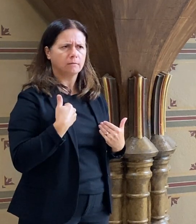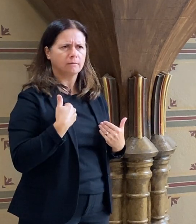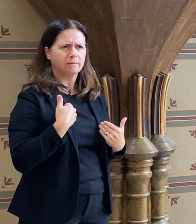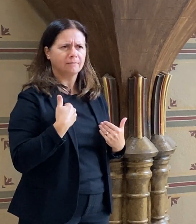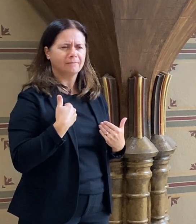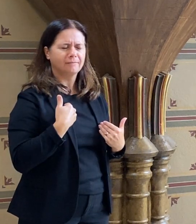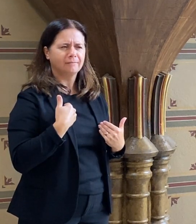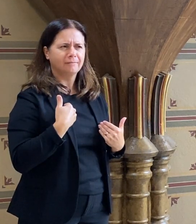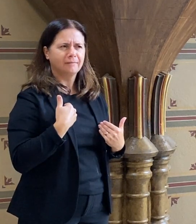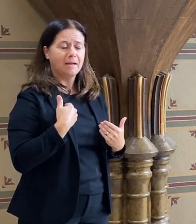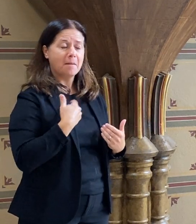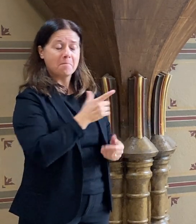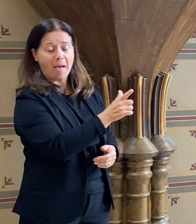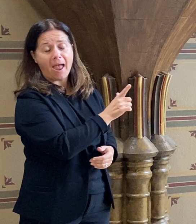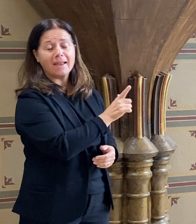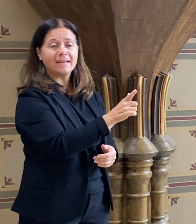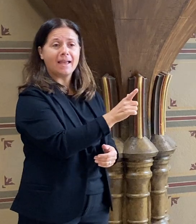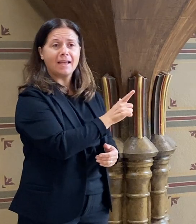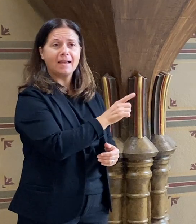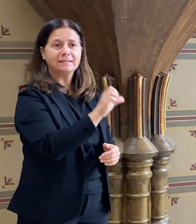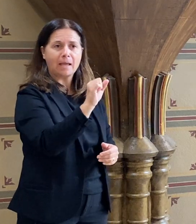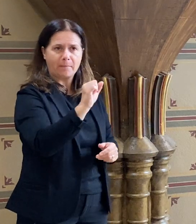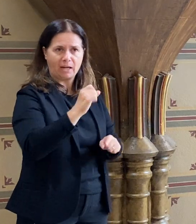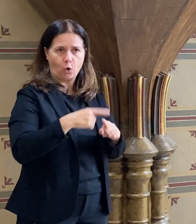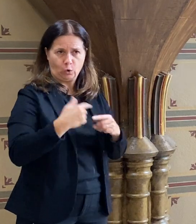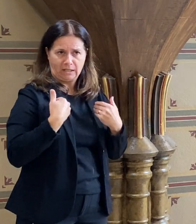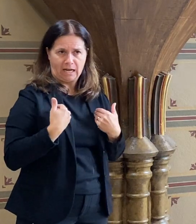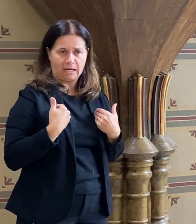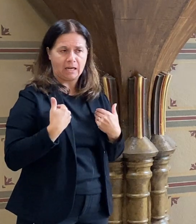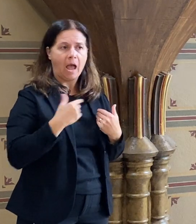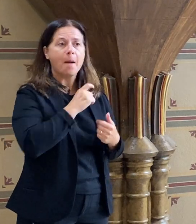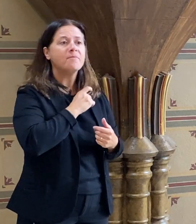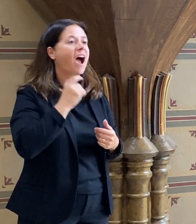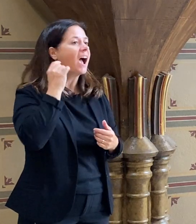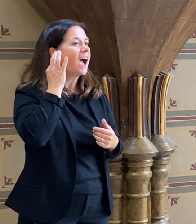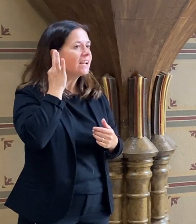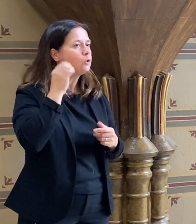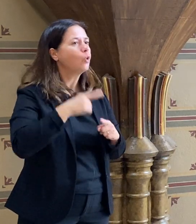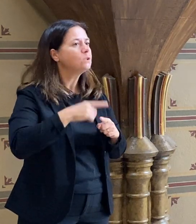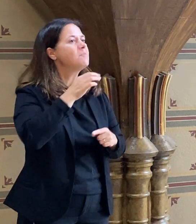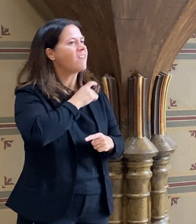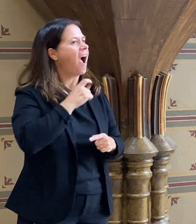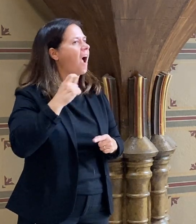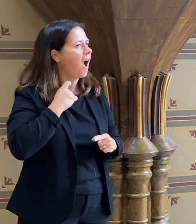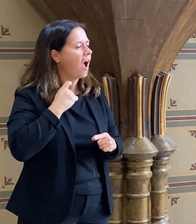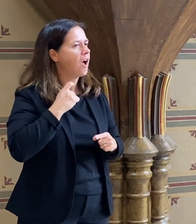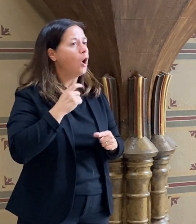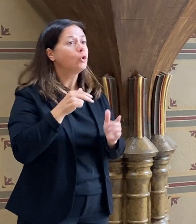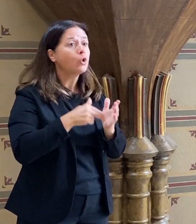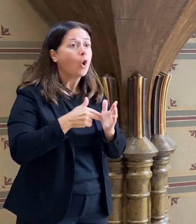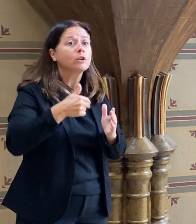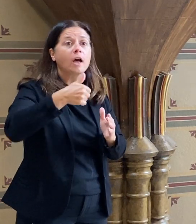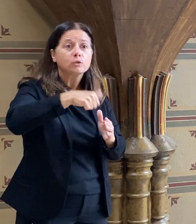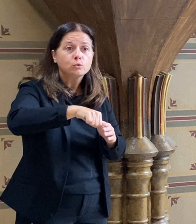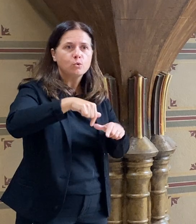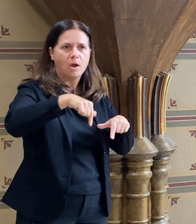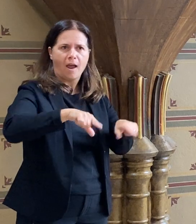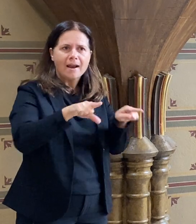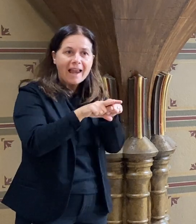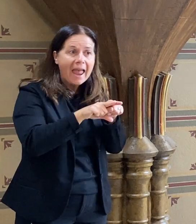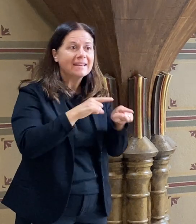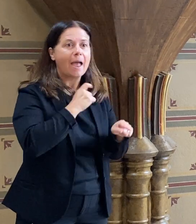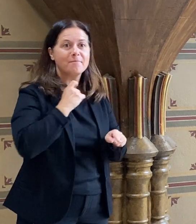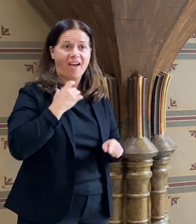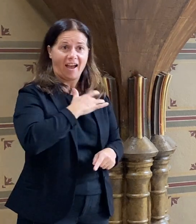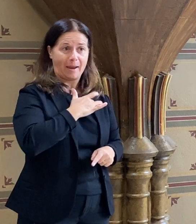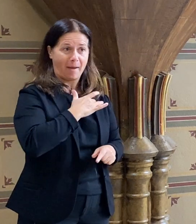Abgesehen davon, dass wir beide, Sabine und ich, Pfarrerin und Pfarrer sind, und das noch dazu in derselben